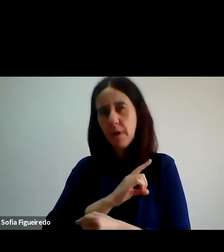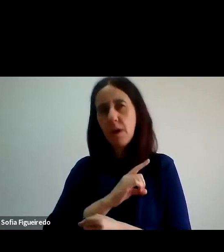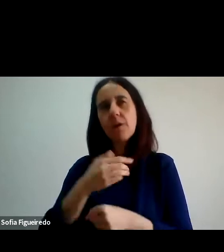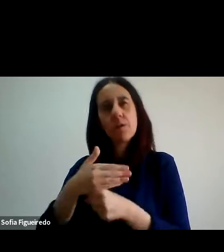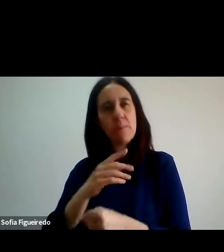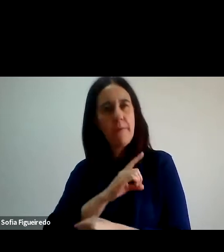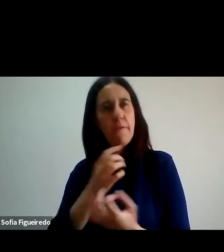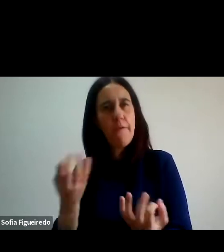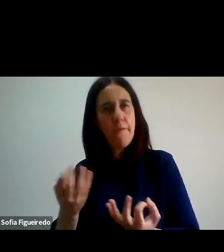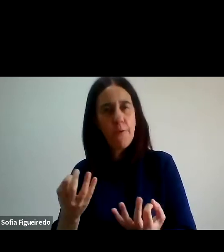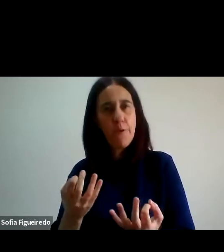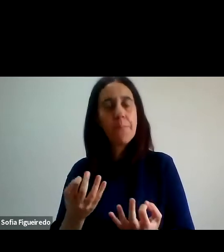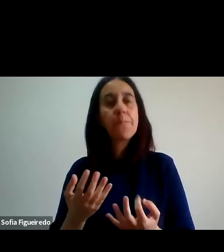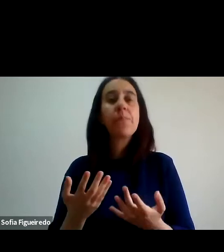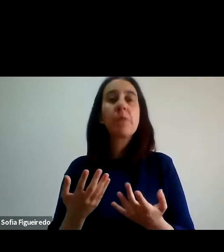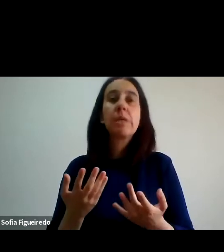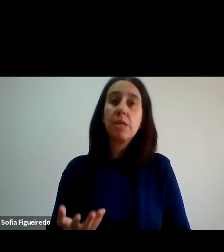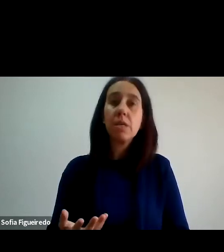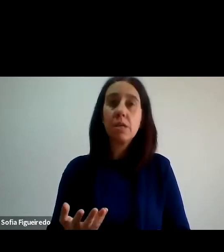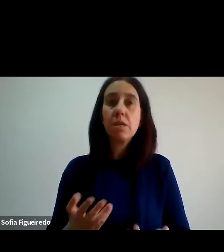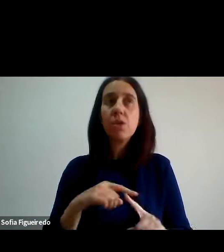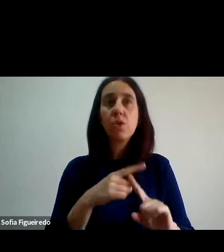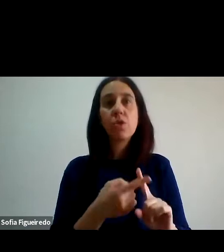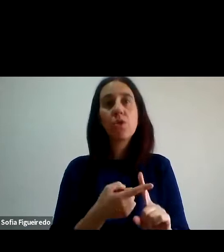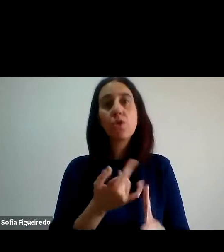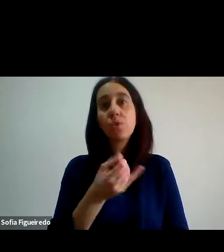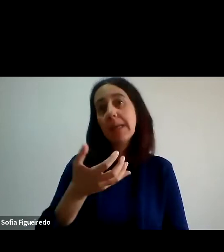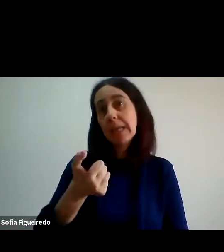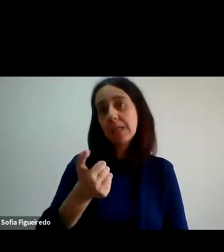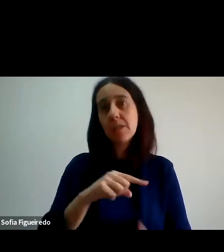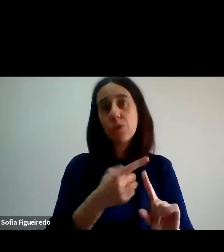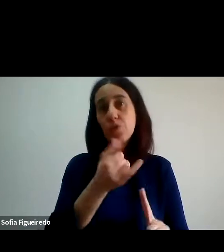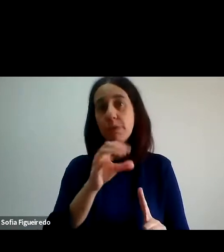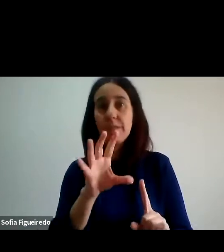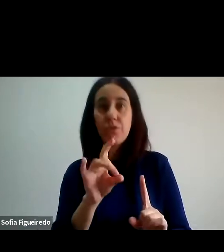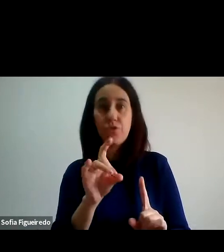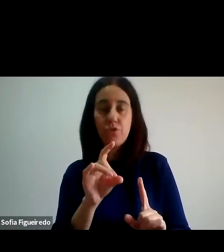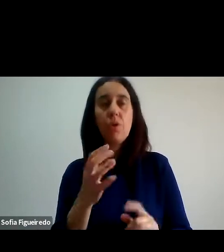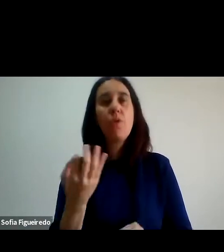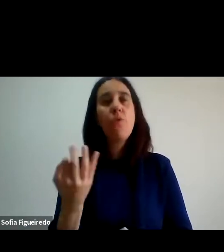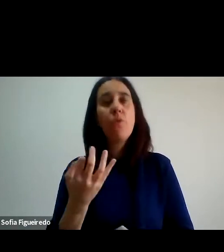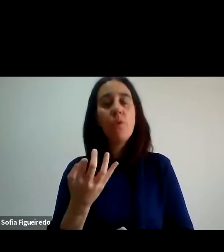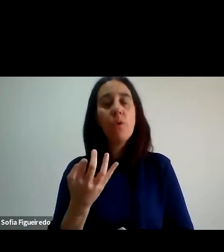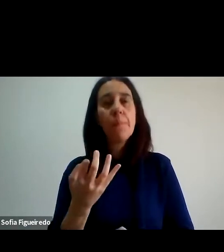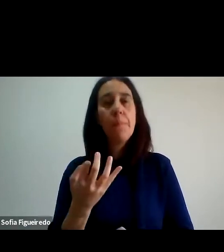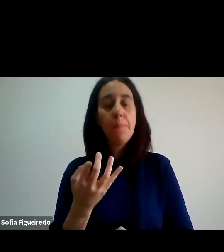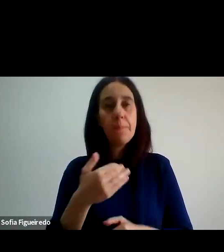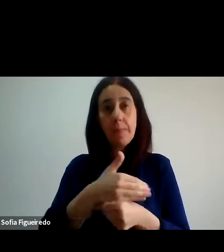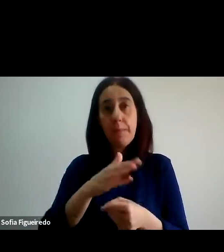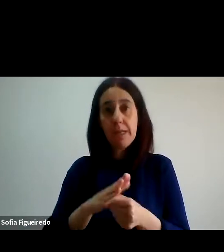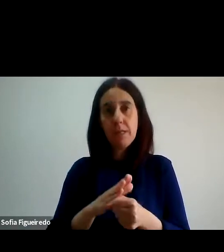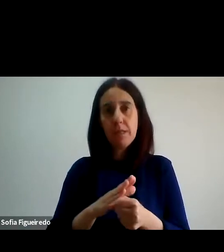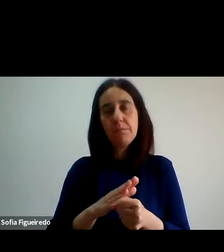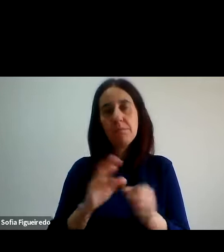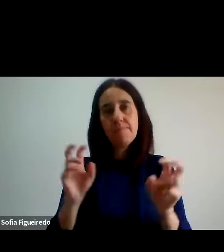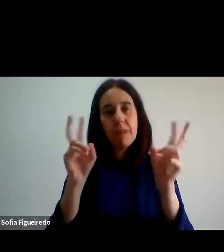privado e em 2015, 2016 estive no gabinete, inicialmente da Sra.